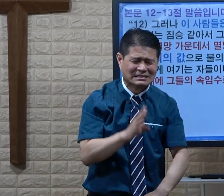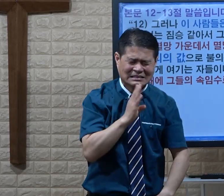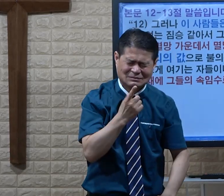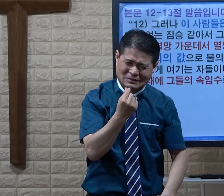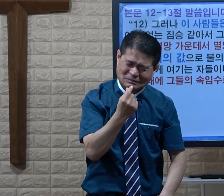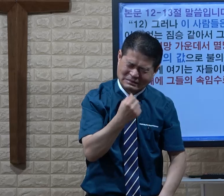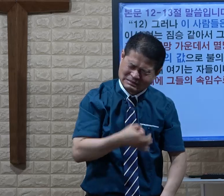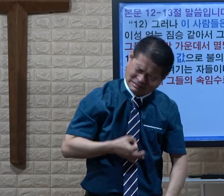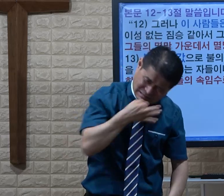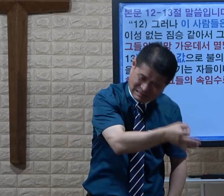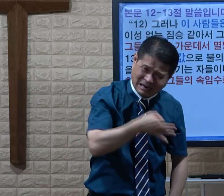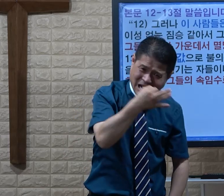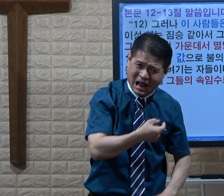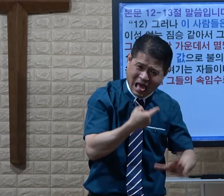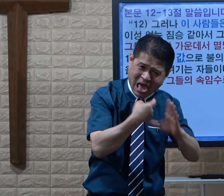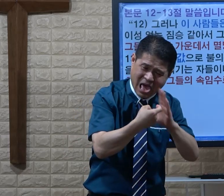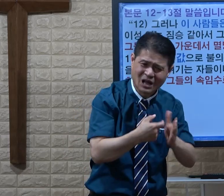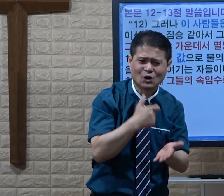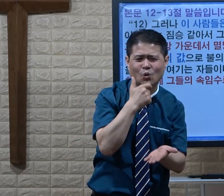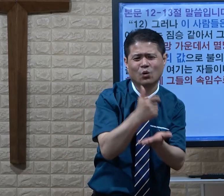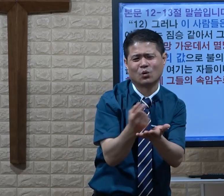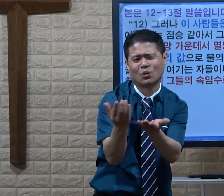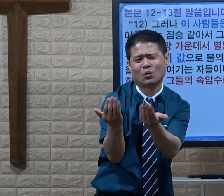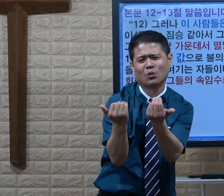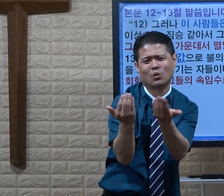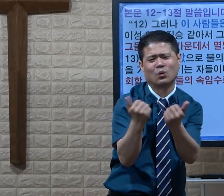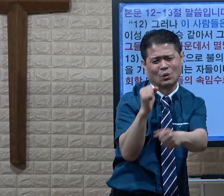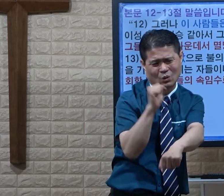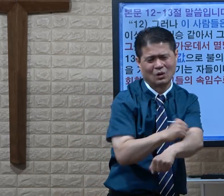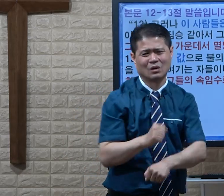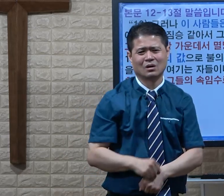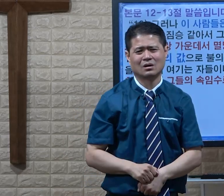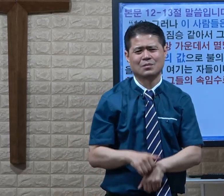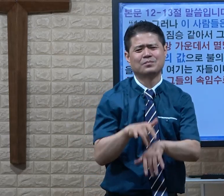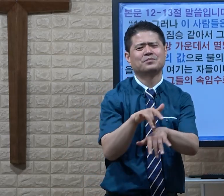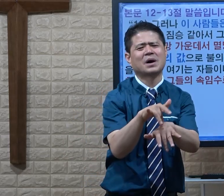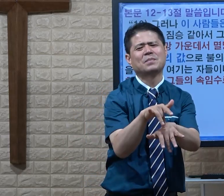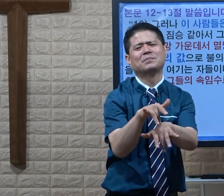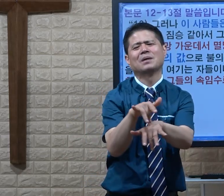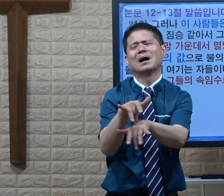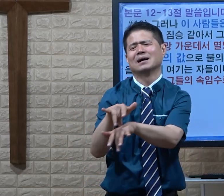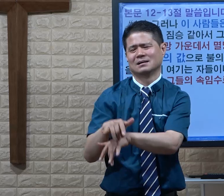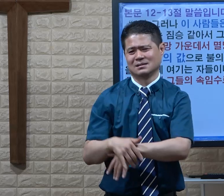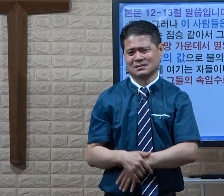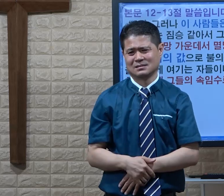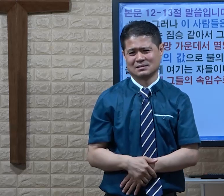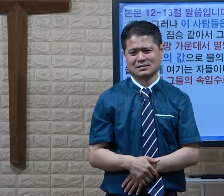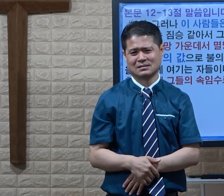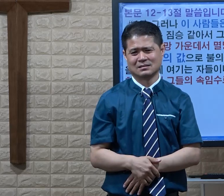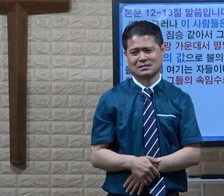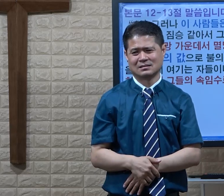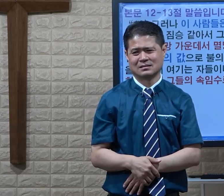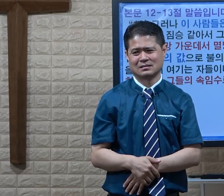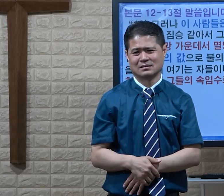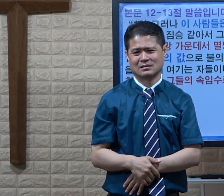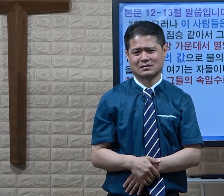마지막 한 번만 여행을 가자고 해서 계속 돈을 내며 그런 유혹을 당하는 그런 것들이